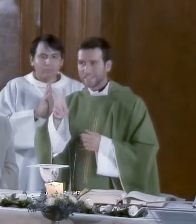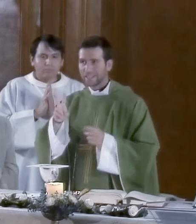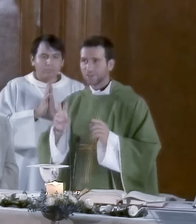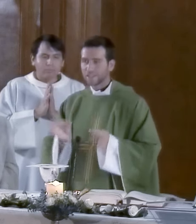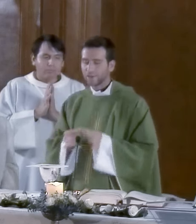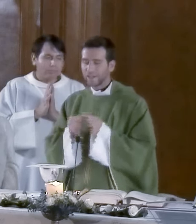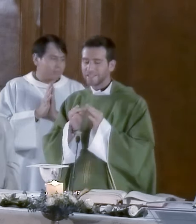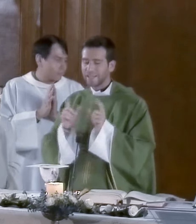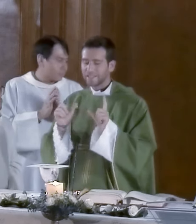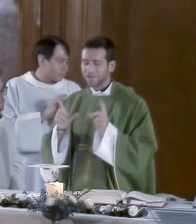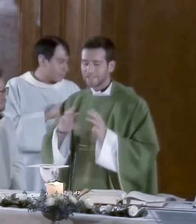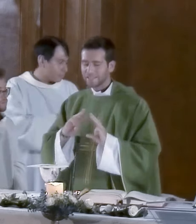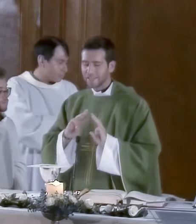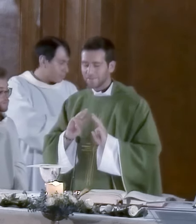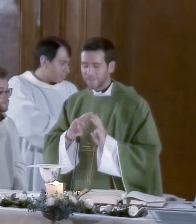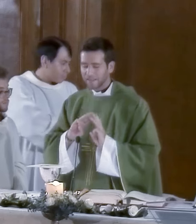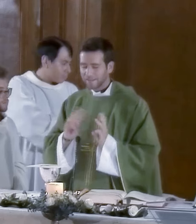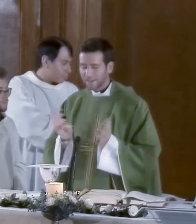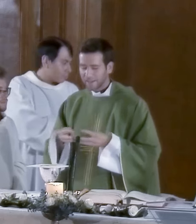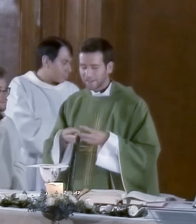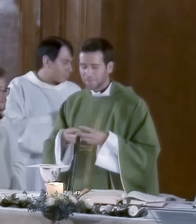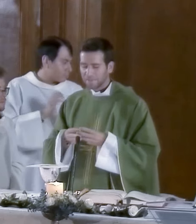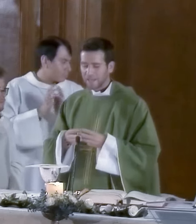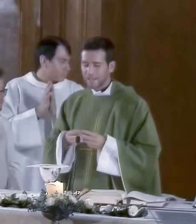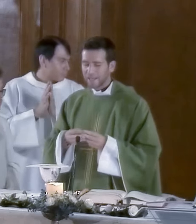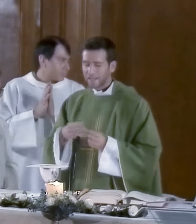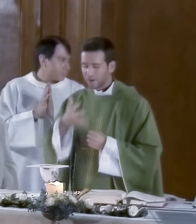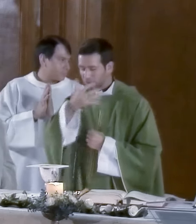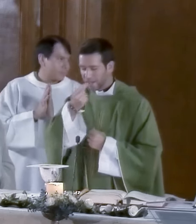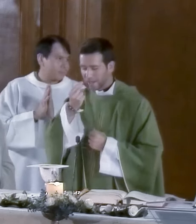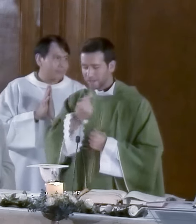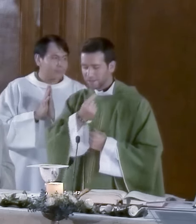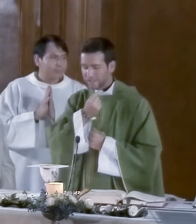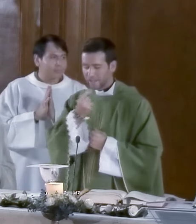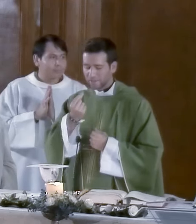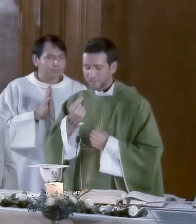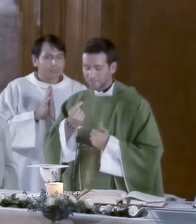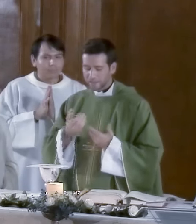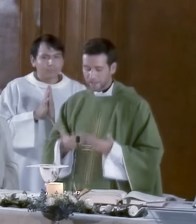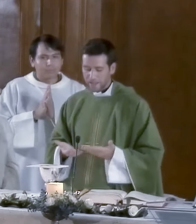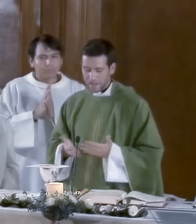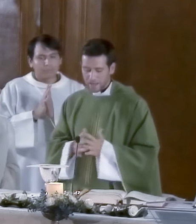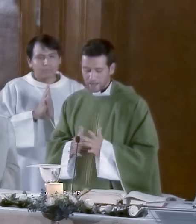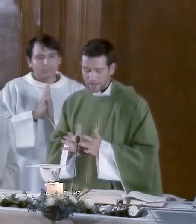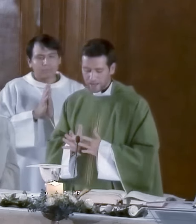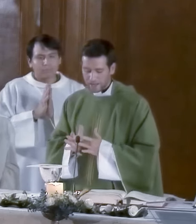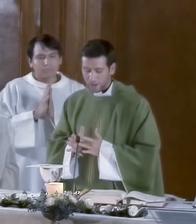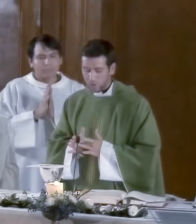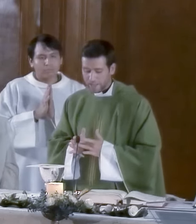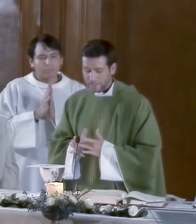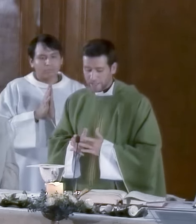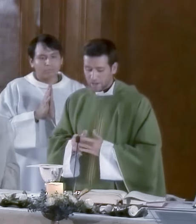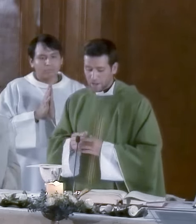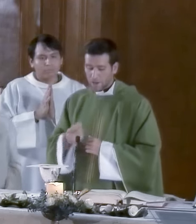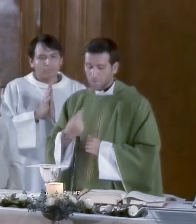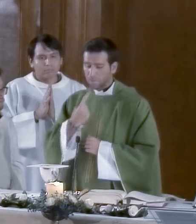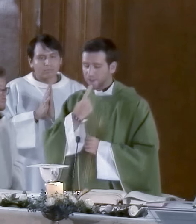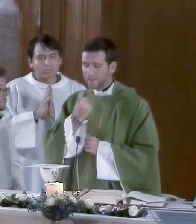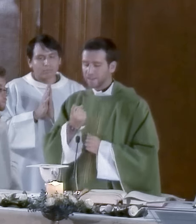están siguiendo esta Eucaristía a través de Internet y que no pueden recibir sacramentalmente la